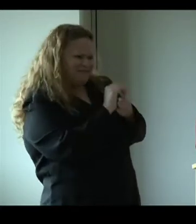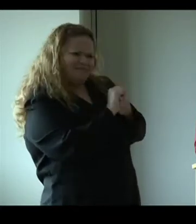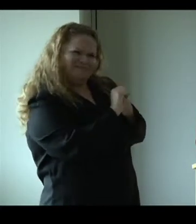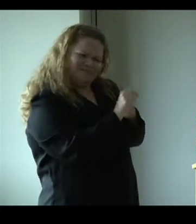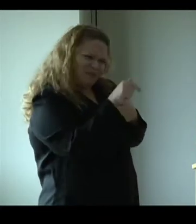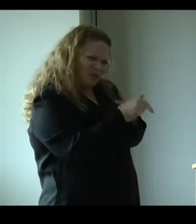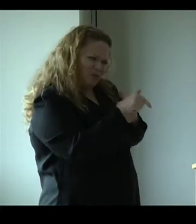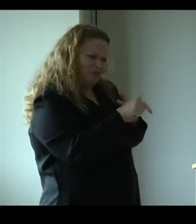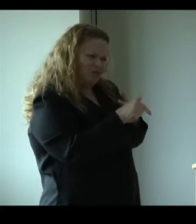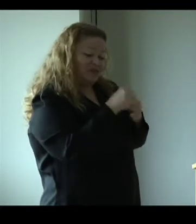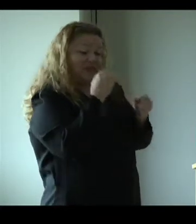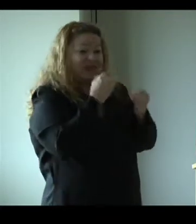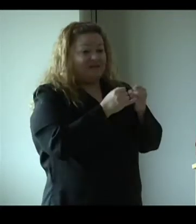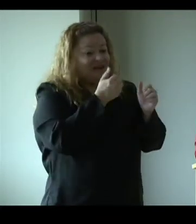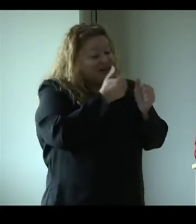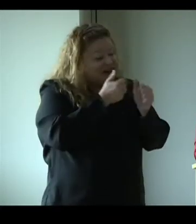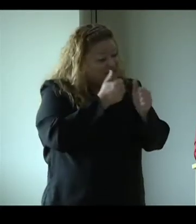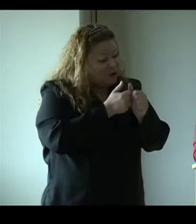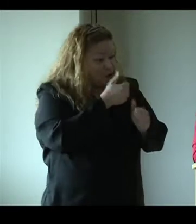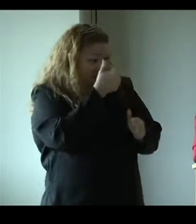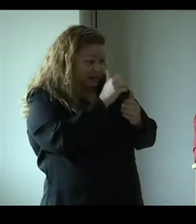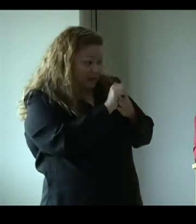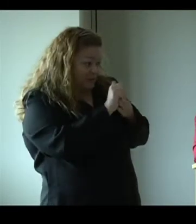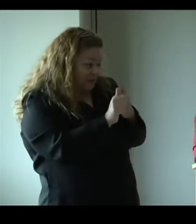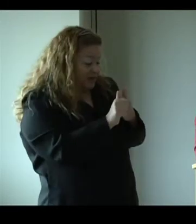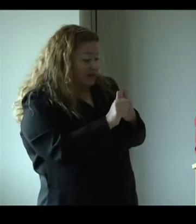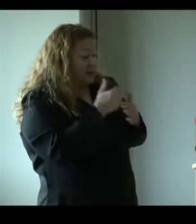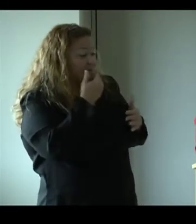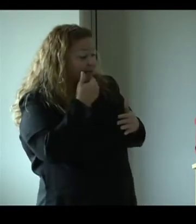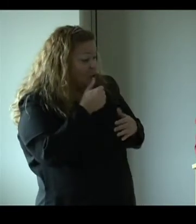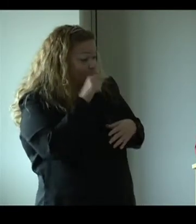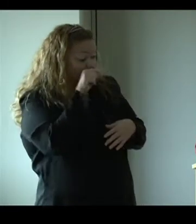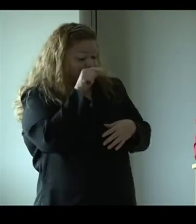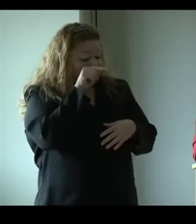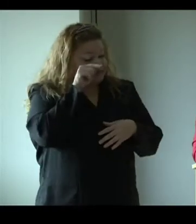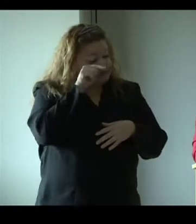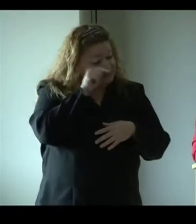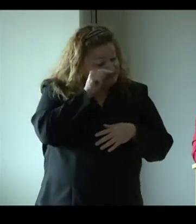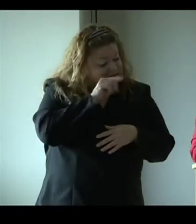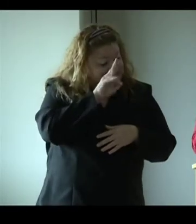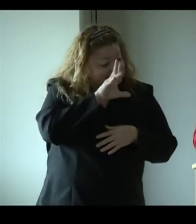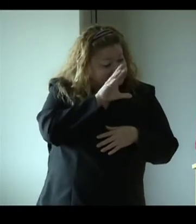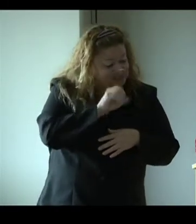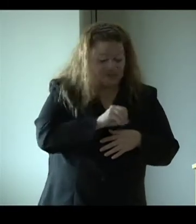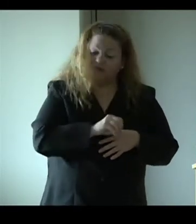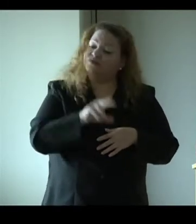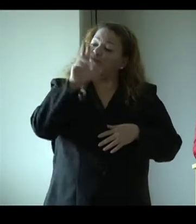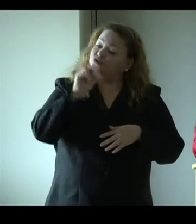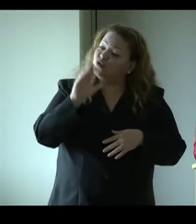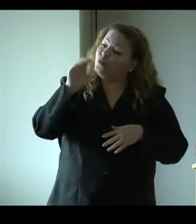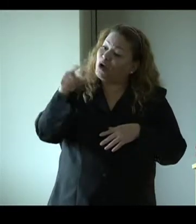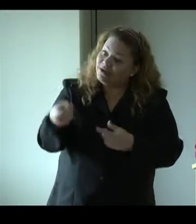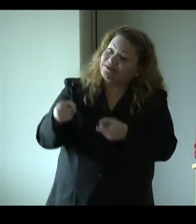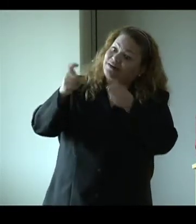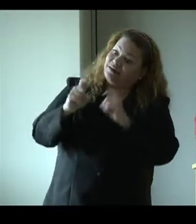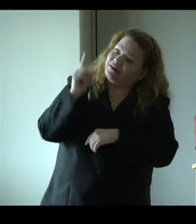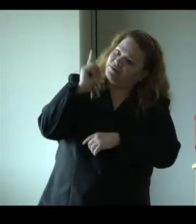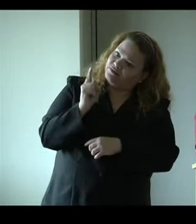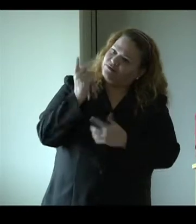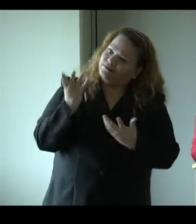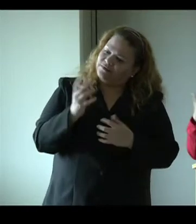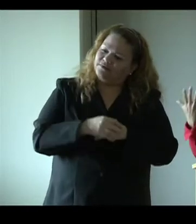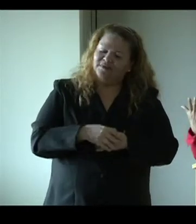y al final cada una te vale 10 te conviene más comprar la de 751 Y decía no porque aquí te regalan una